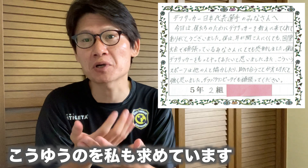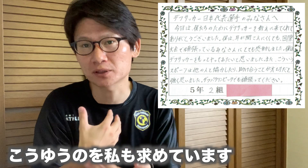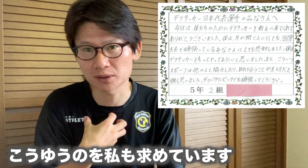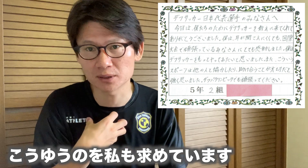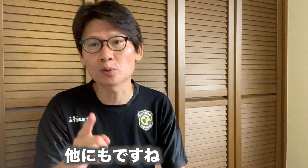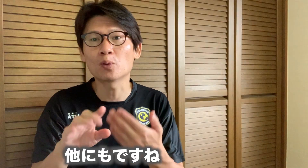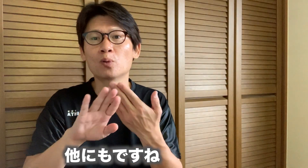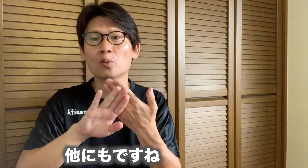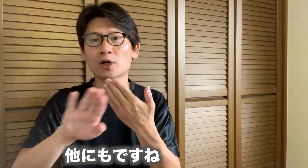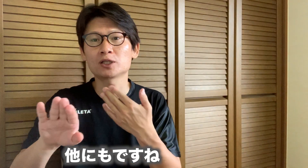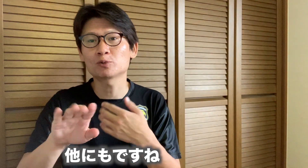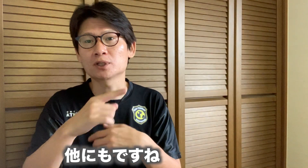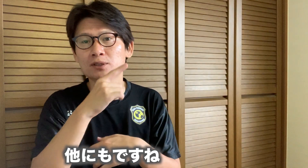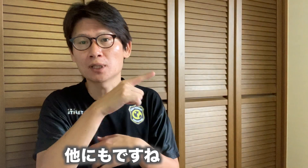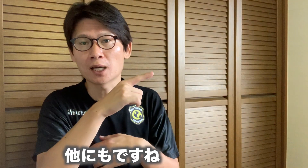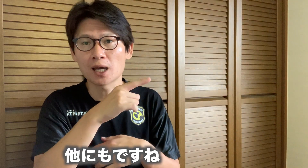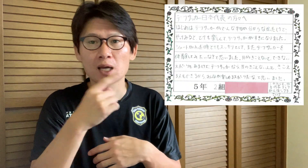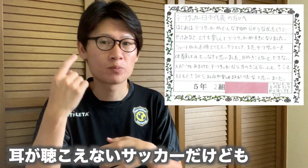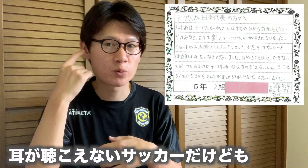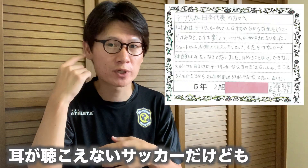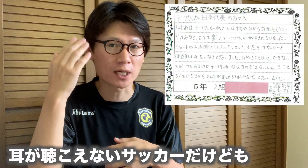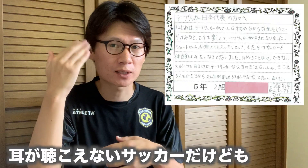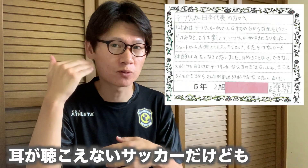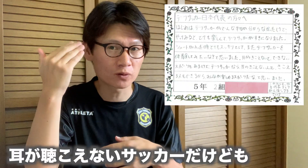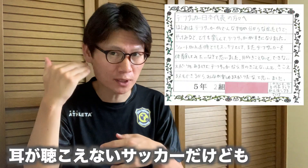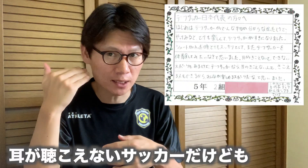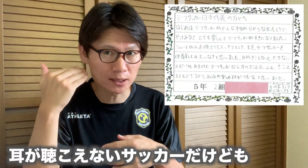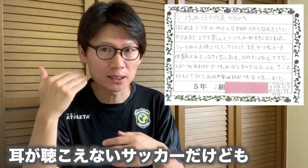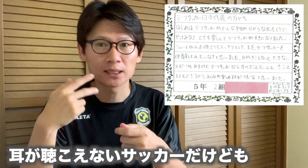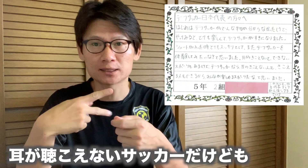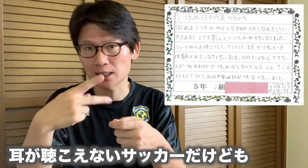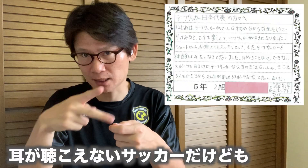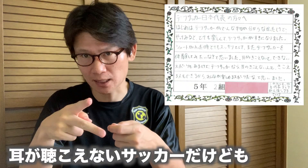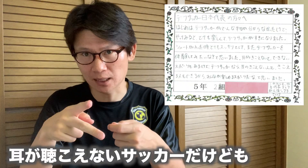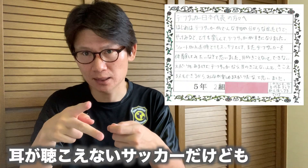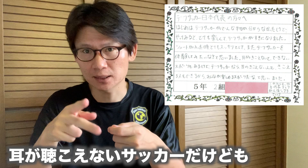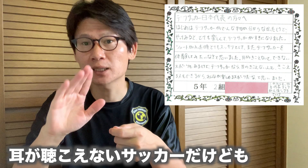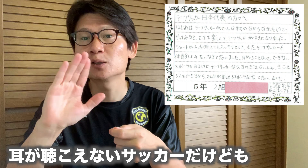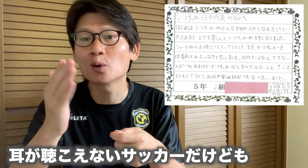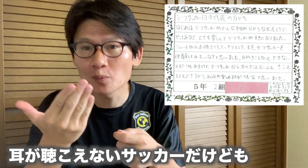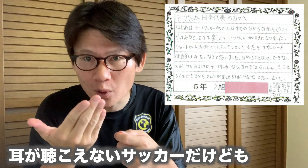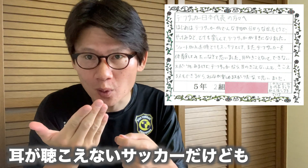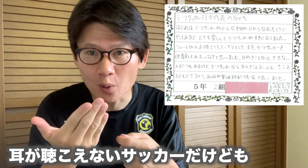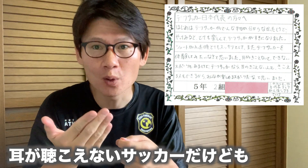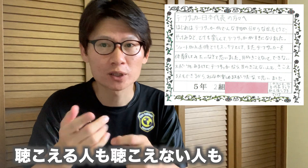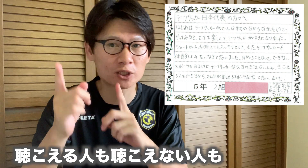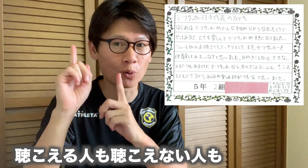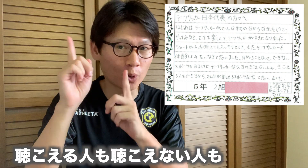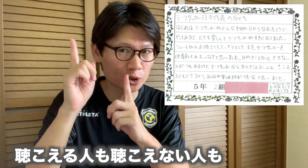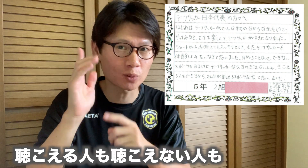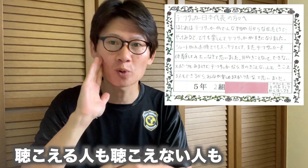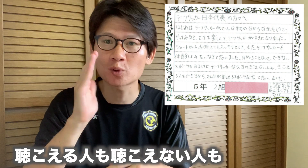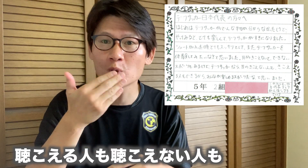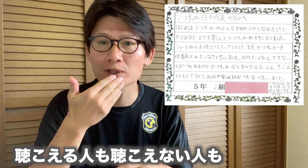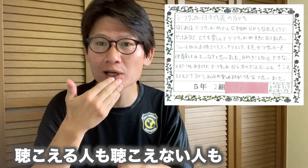。他にもですね、耳が聞こえないサッカーだけども、聞こえる人も聞こえない人